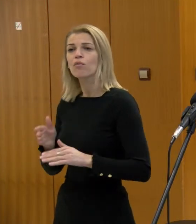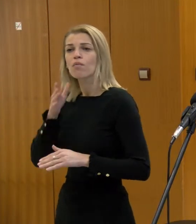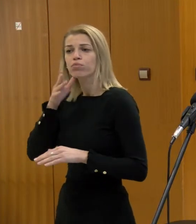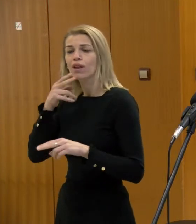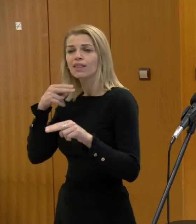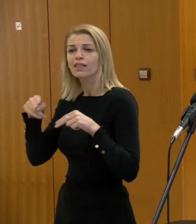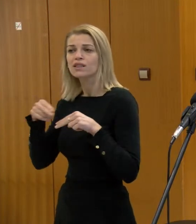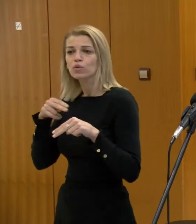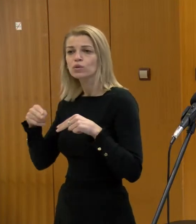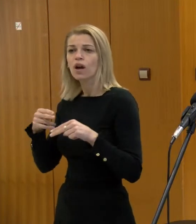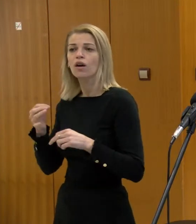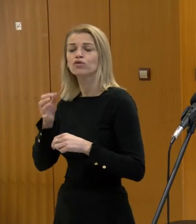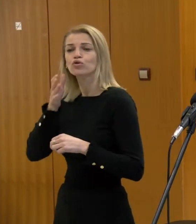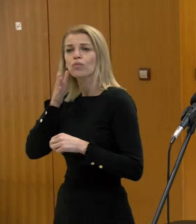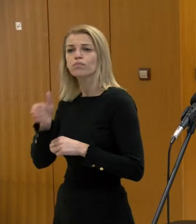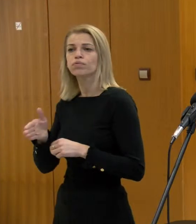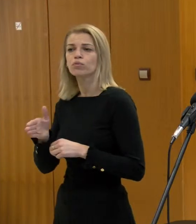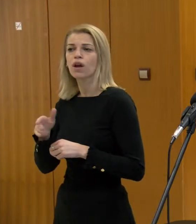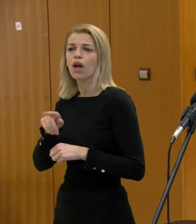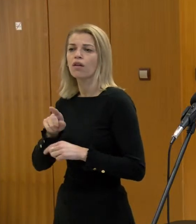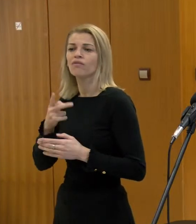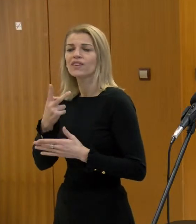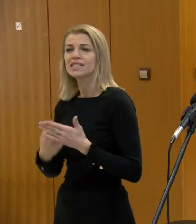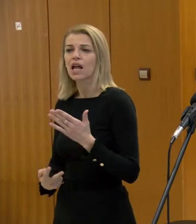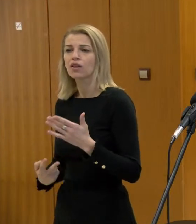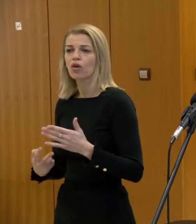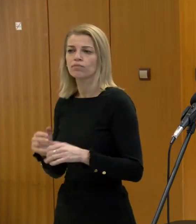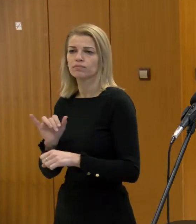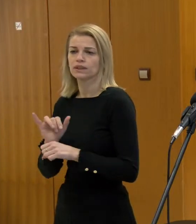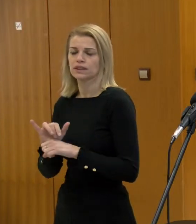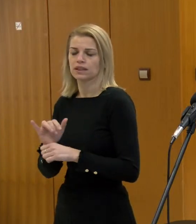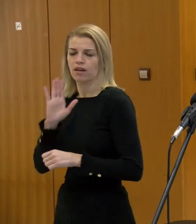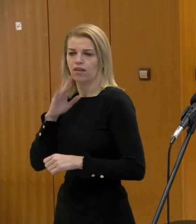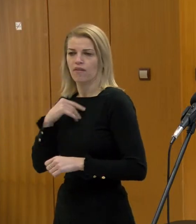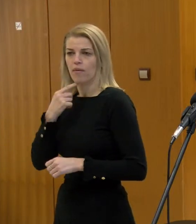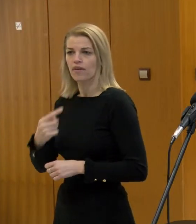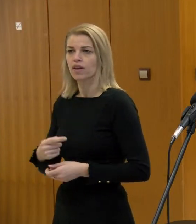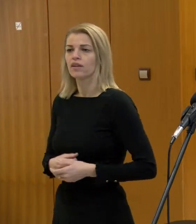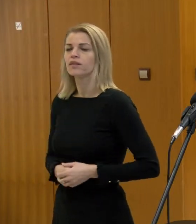diskusia prebehne a čo bude jej presne výsledkom, tak to vám zatiaľ neviem povedať.